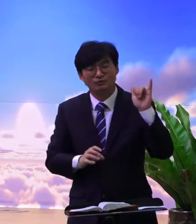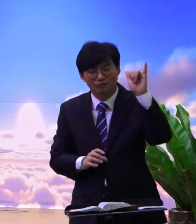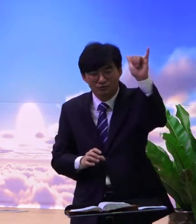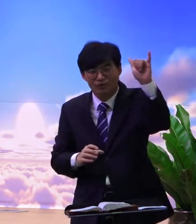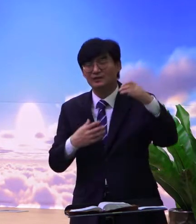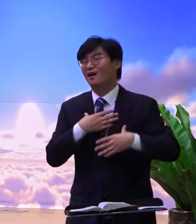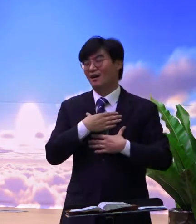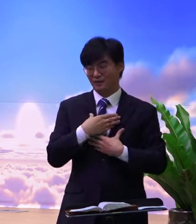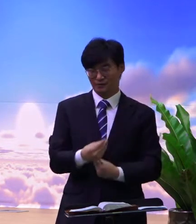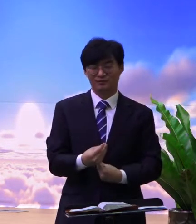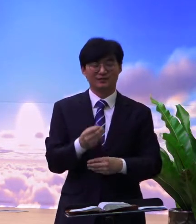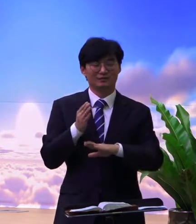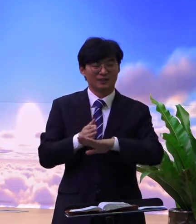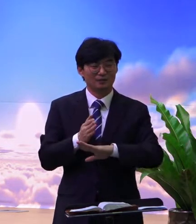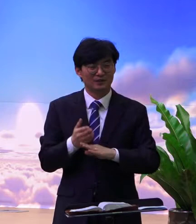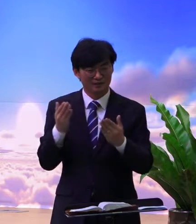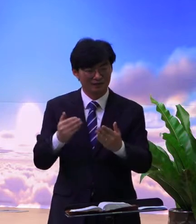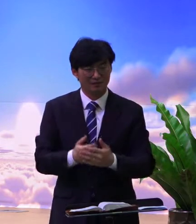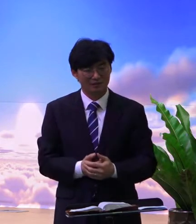감사합니다.